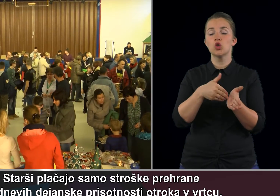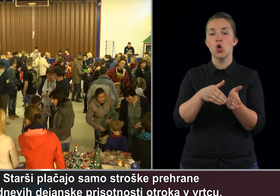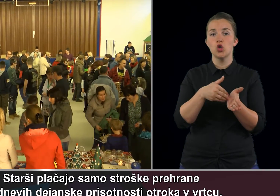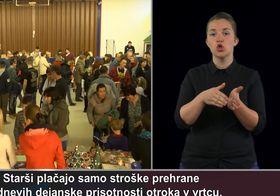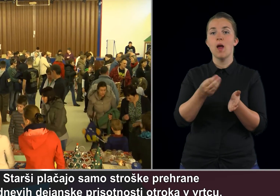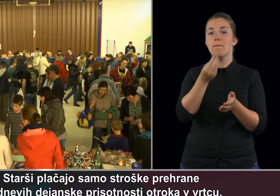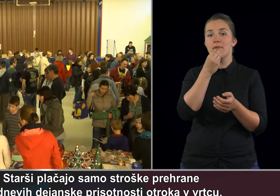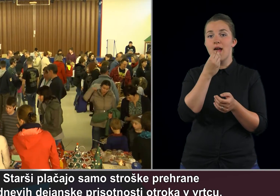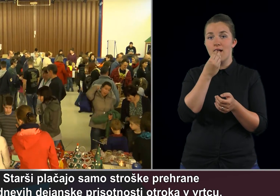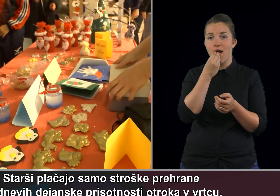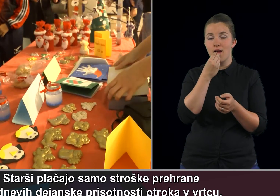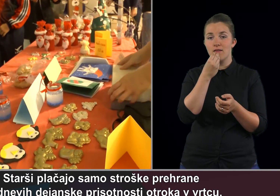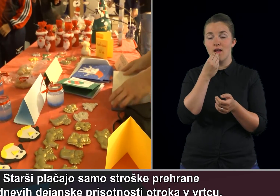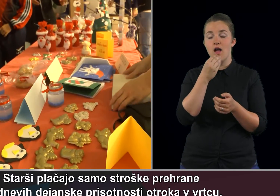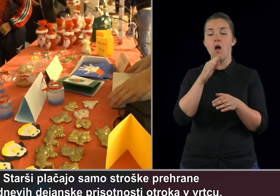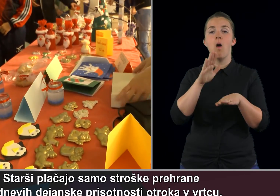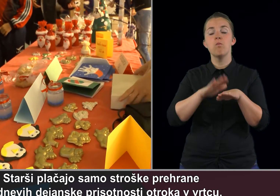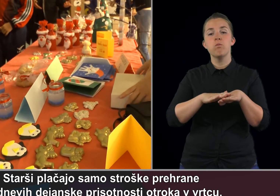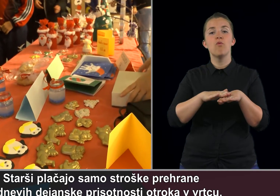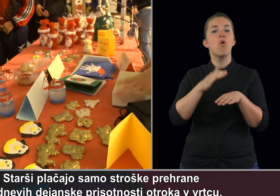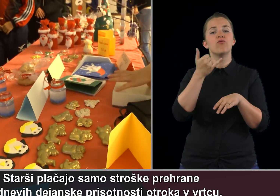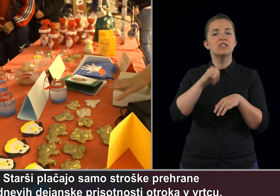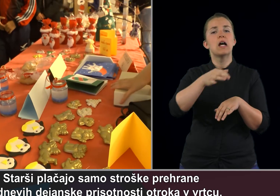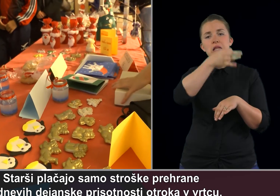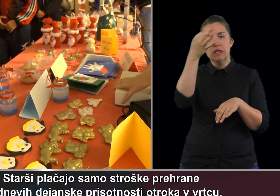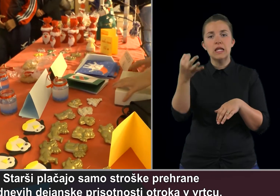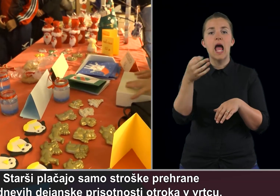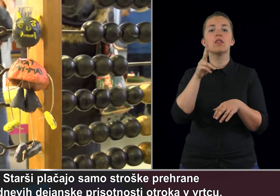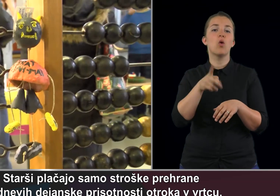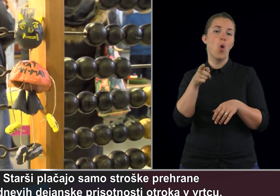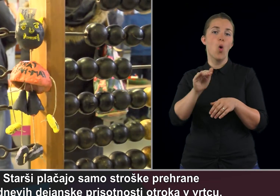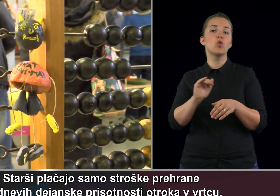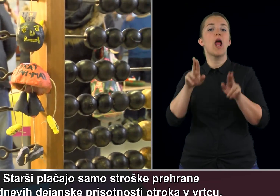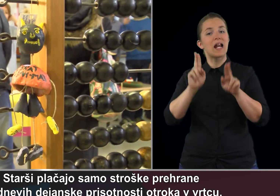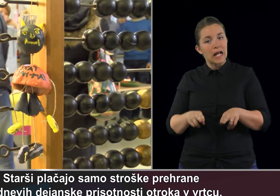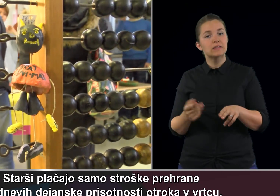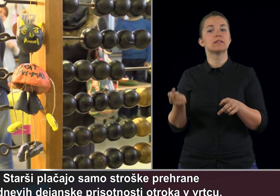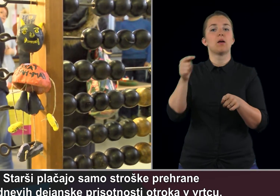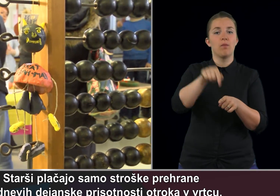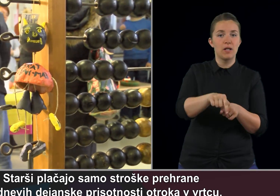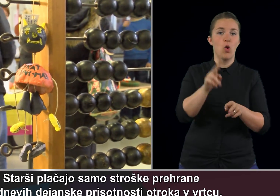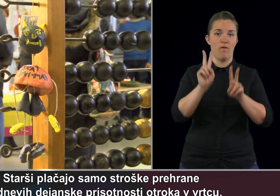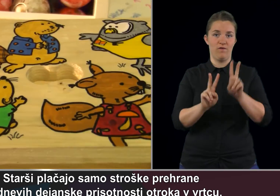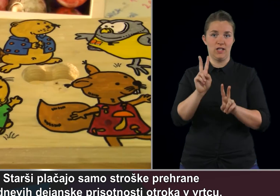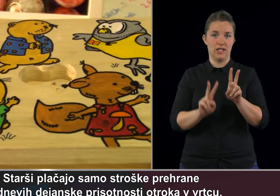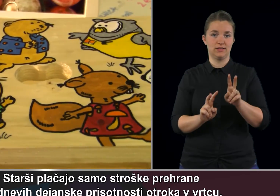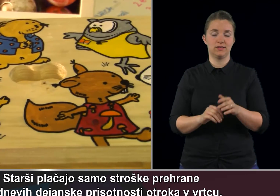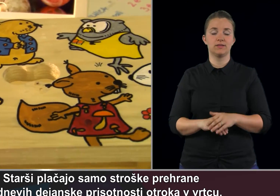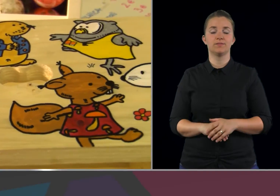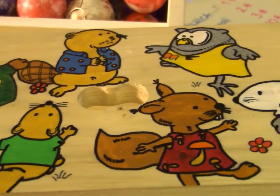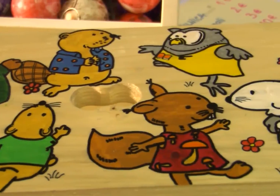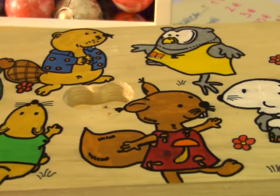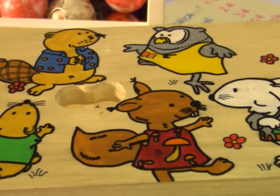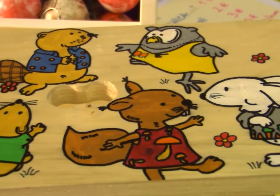samo stroške prehrane po dnevih dejanske prisotnosti otroka v